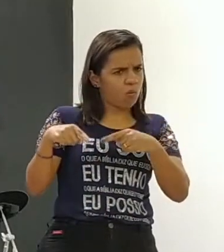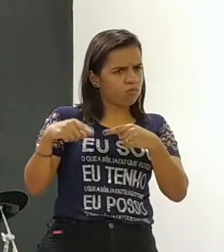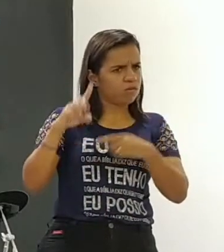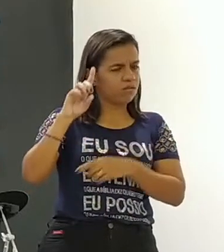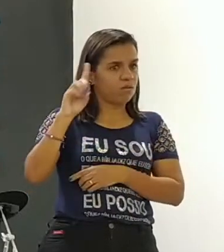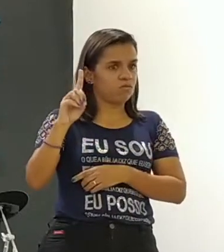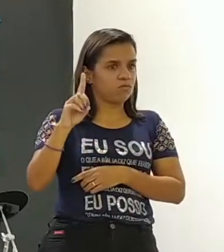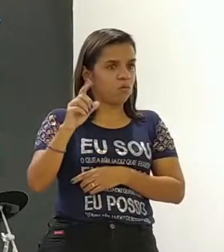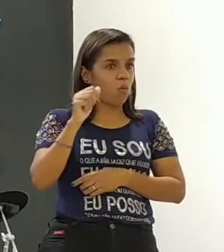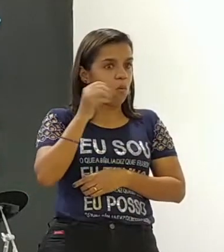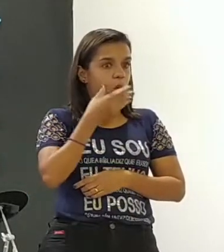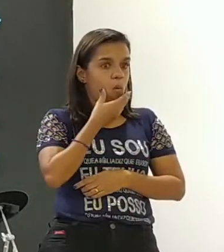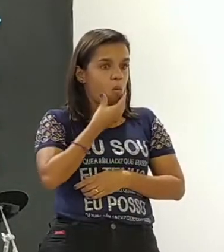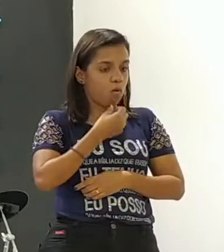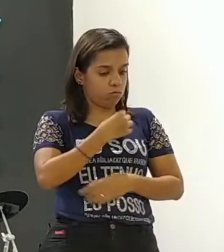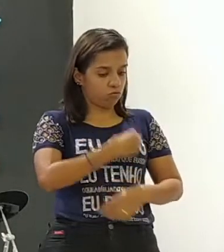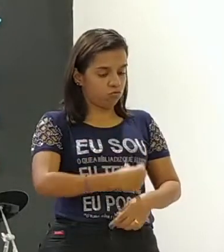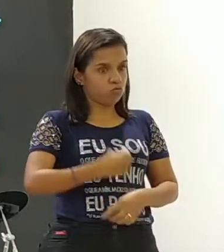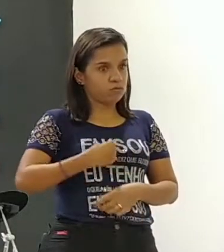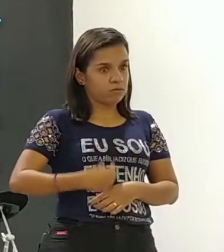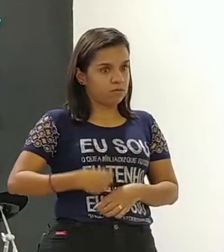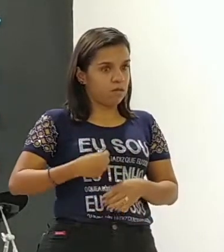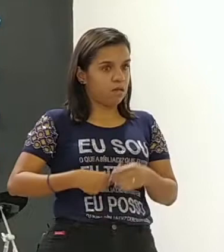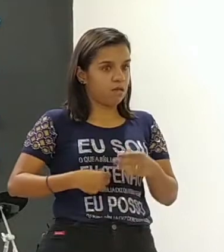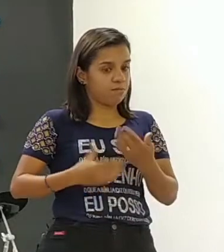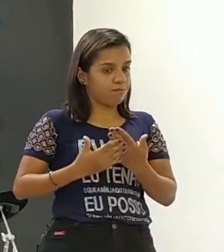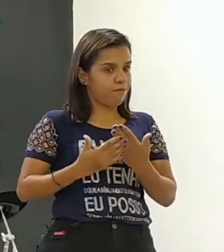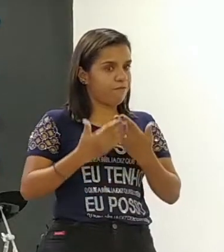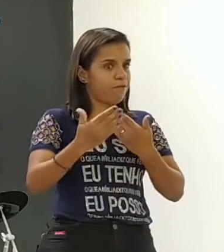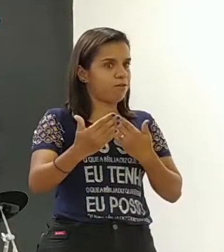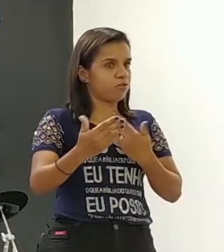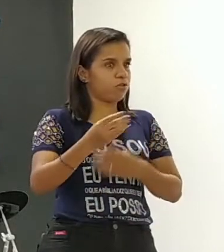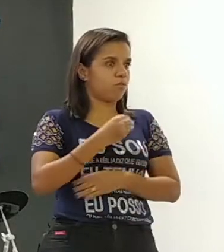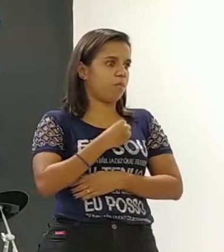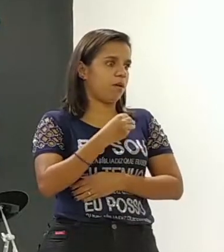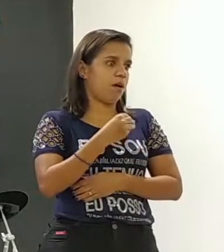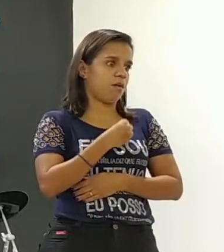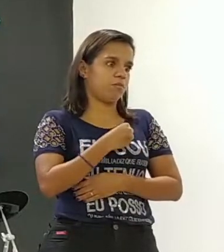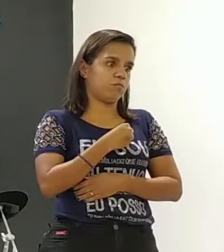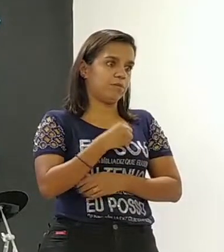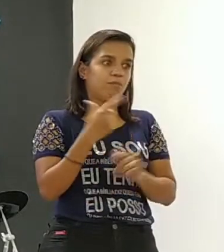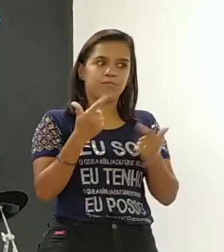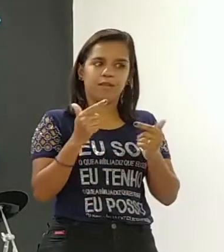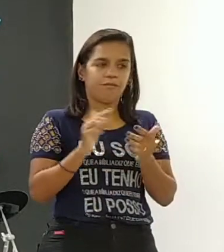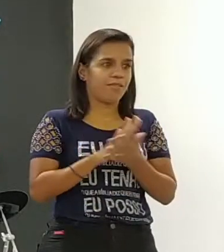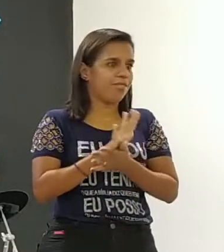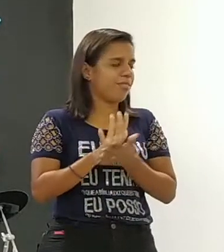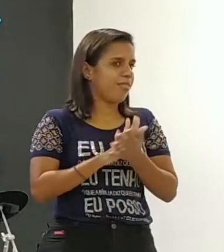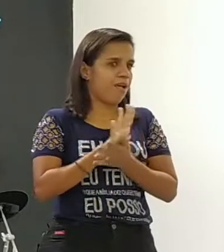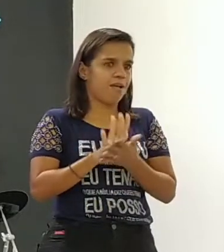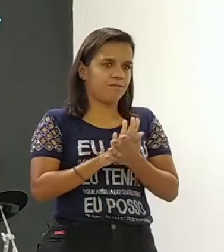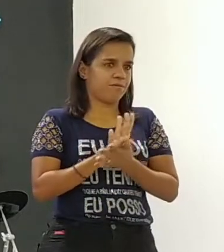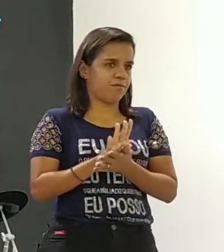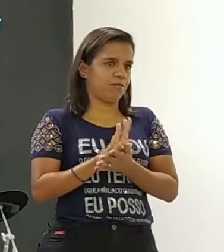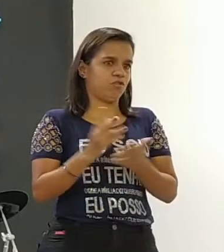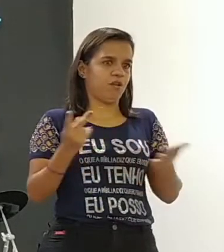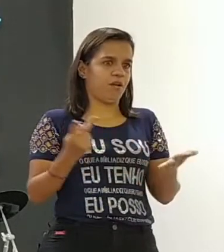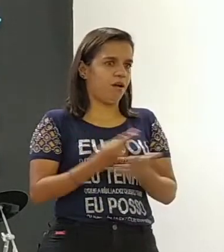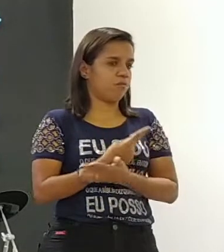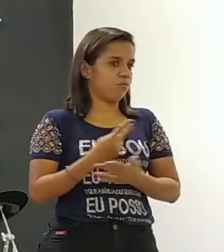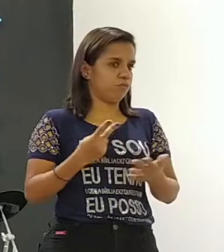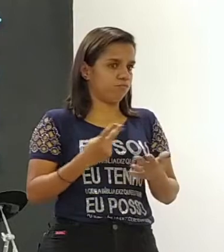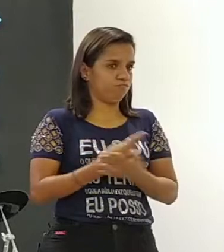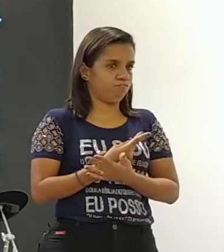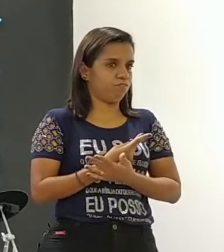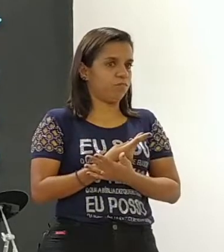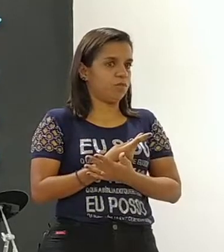pega e corre dela. E a Bíblia fala que nenhum erro ele teve. E onde José botou a planta dos pés,